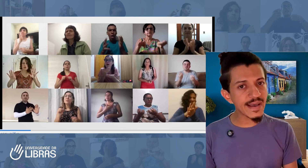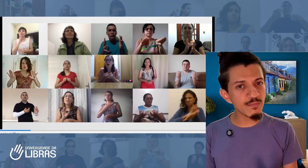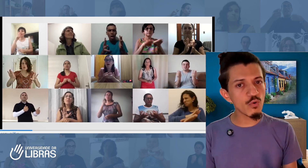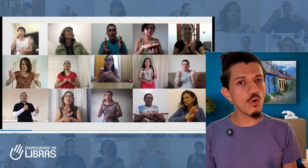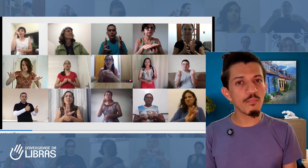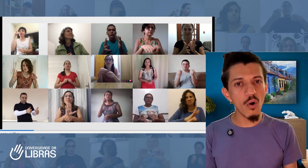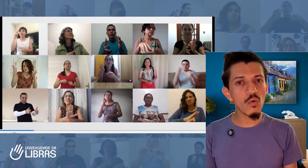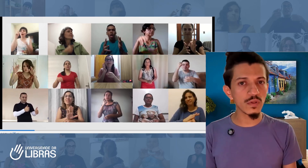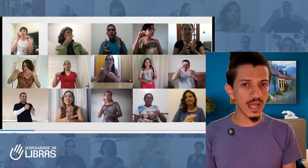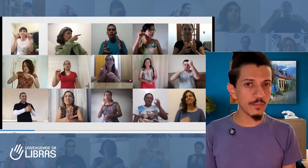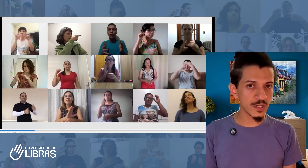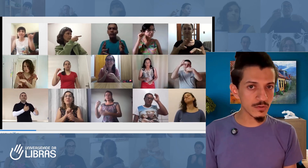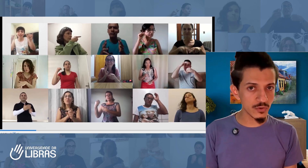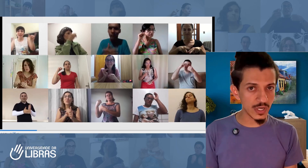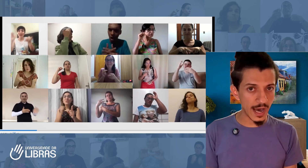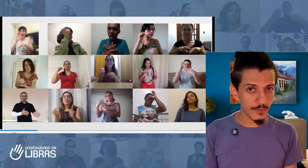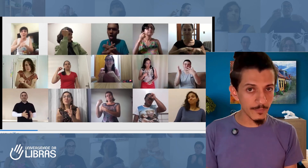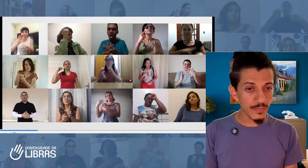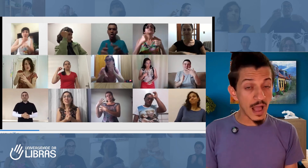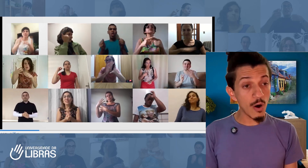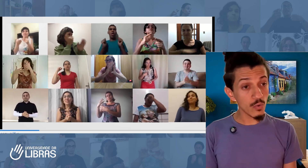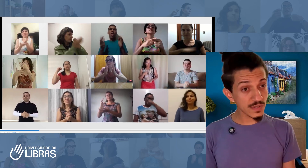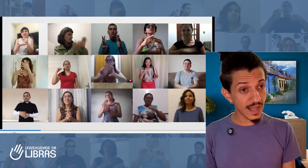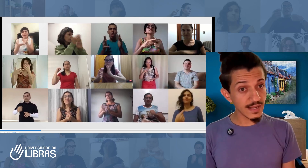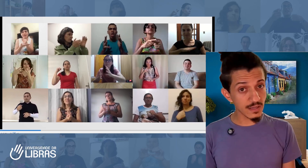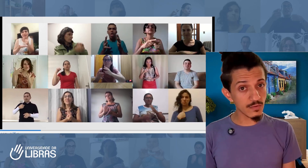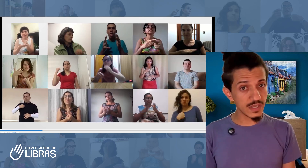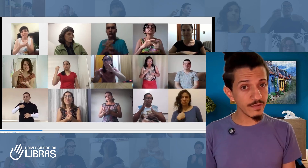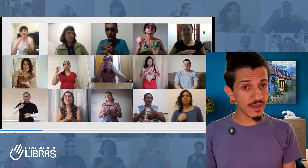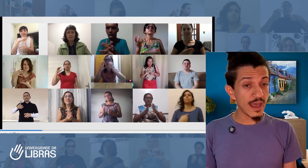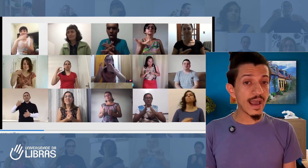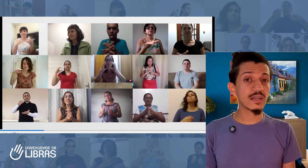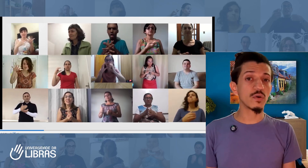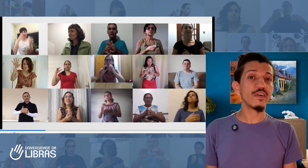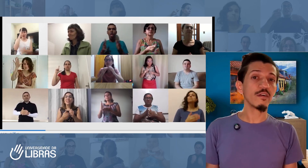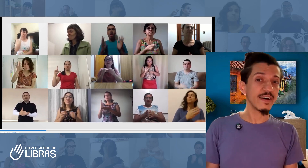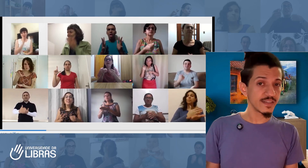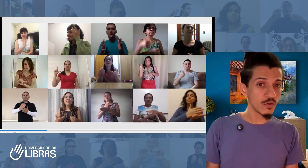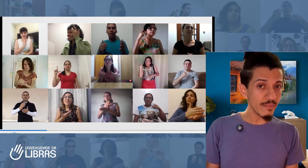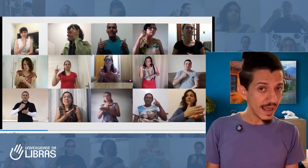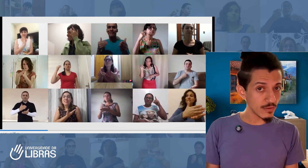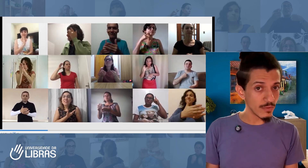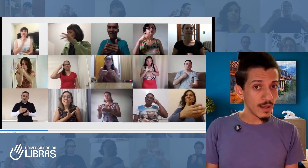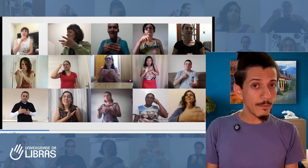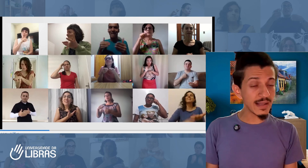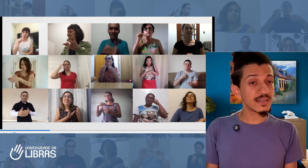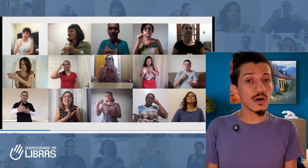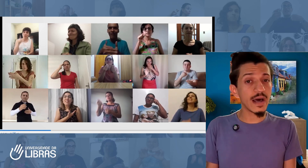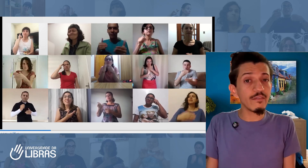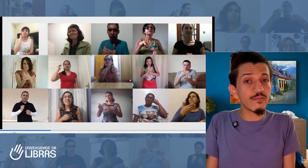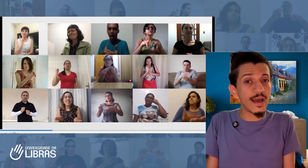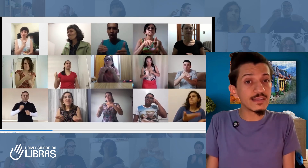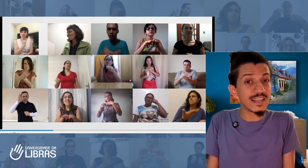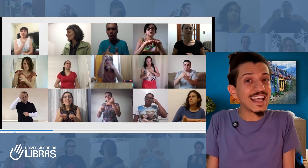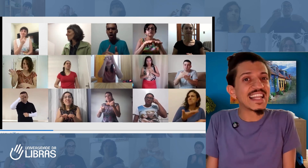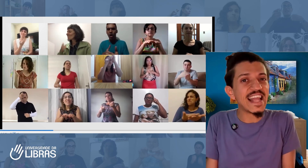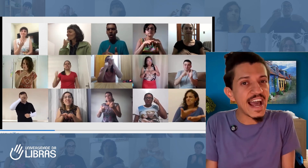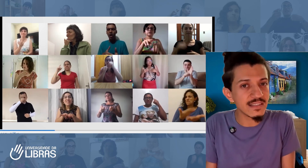com pouco tempo de estudo diário. Alguns deles, inclusive, resolveram fazer um método para se tornarem fluentes em 10